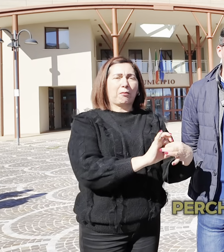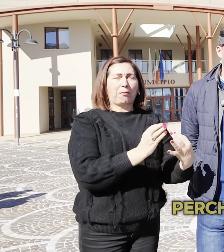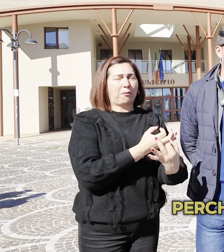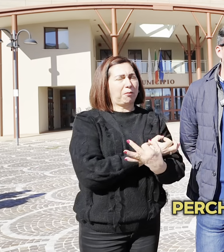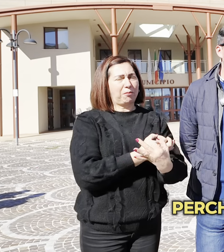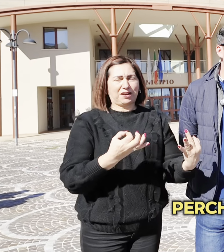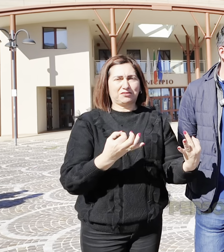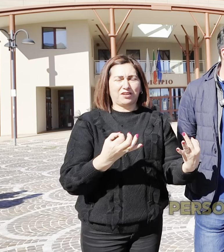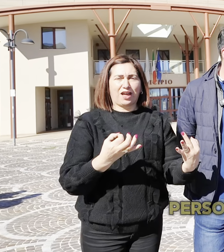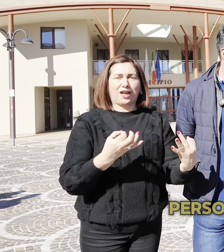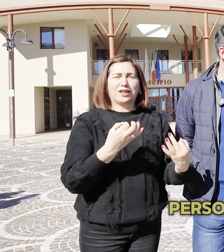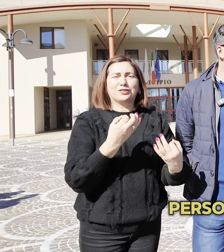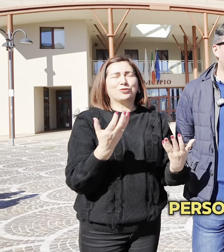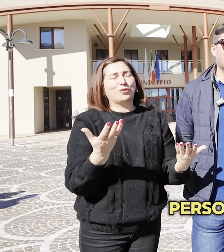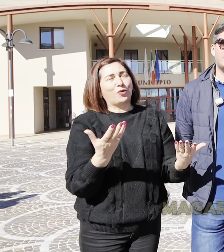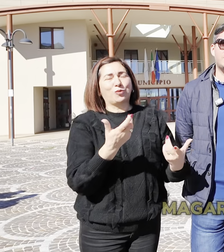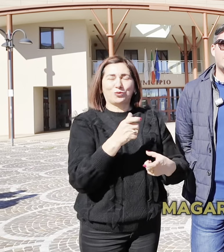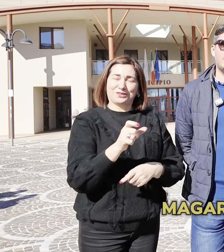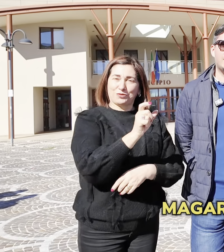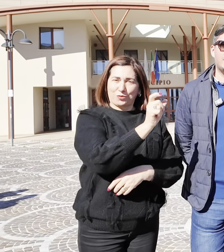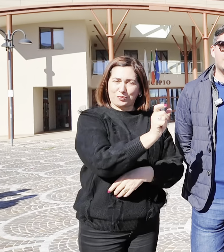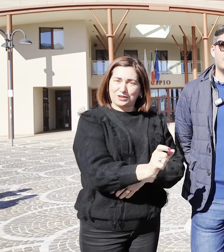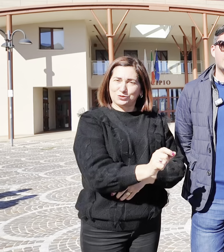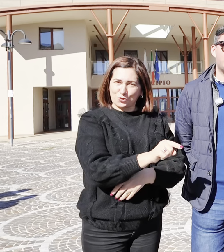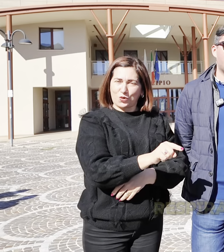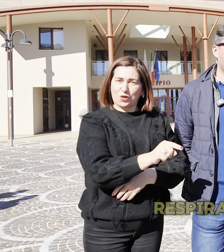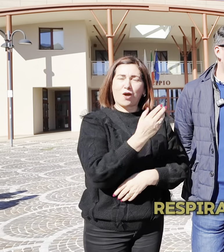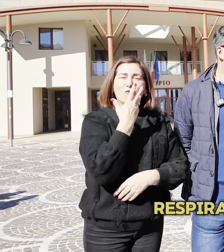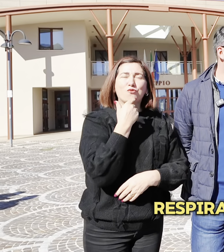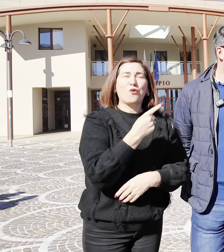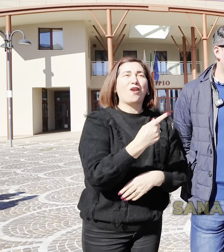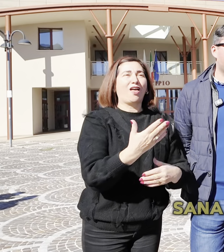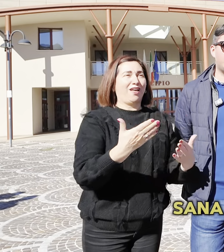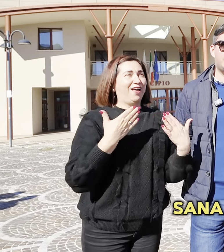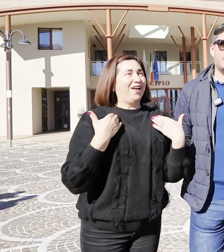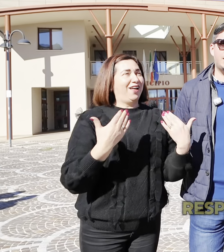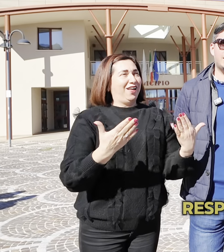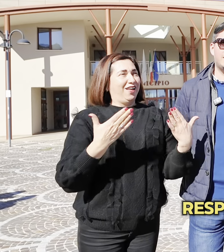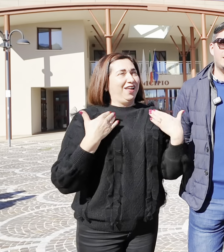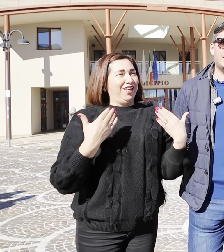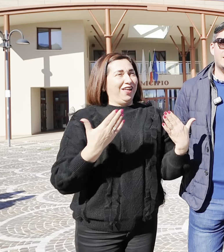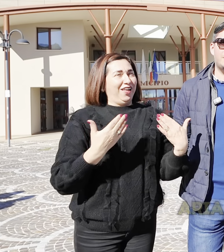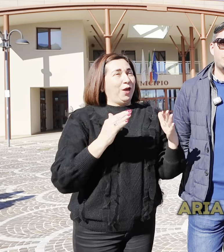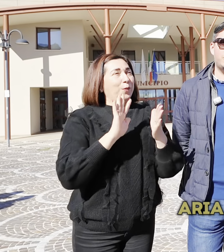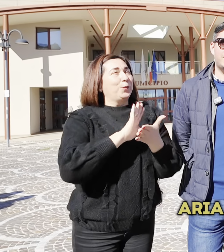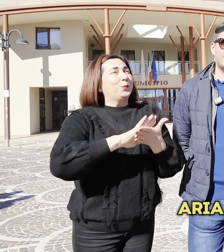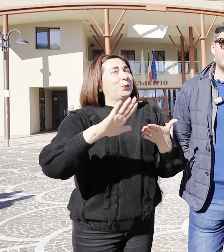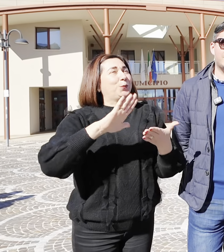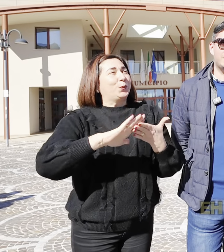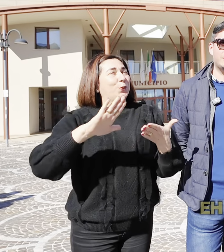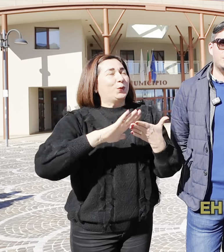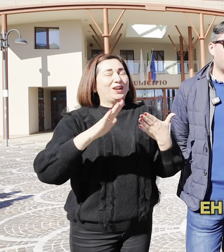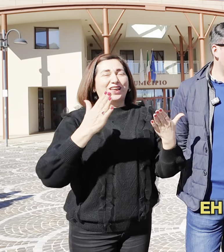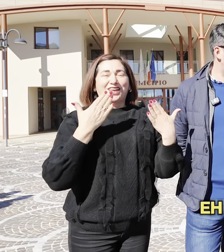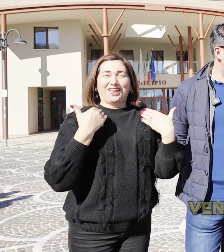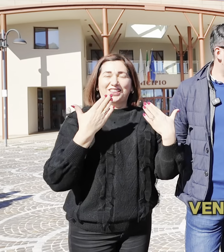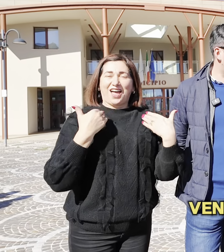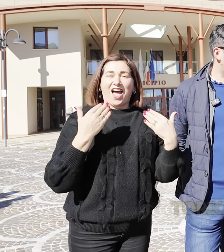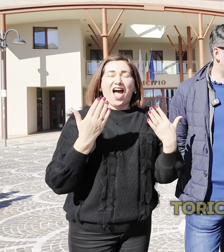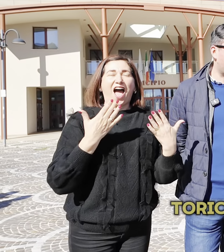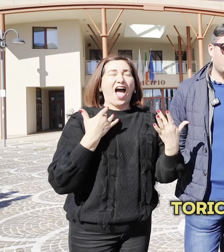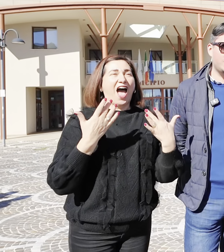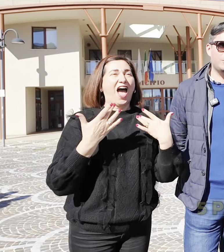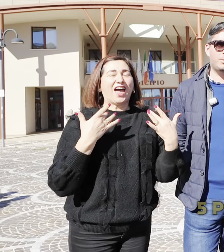perché una persona che magari vuole respirare aria sana, vuole respirare aria pura, può